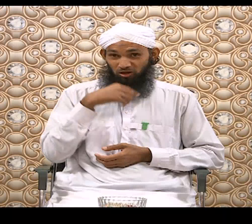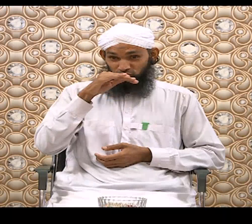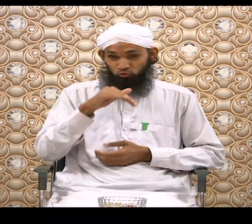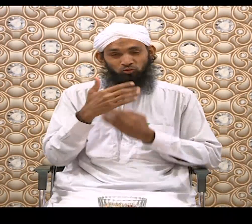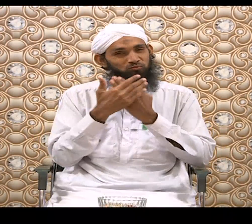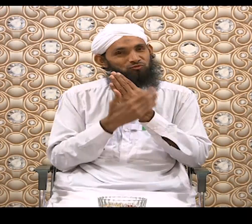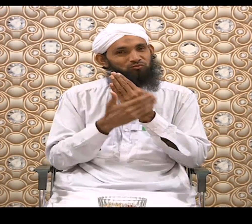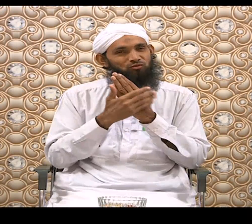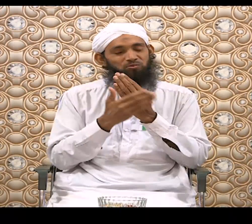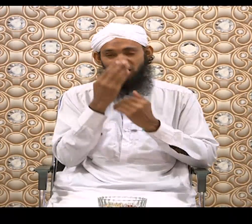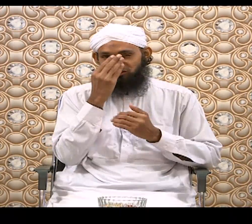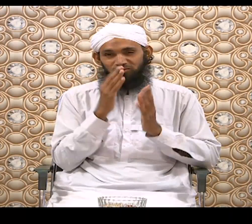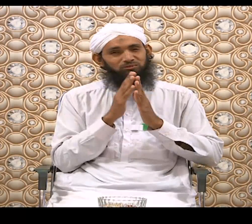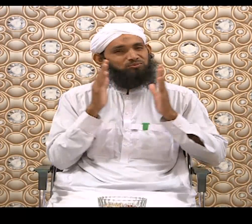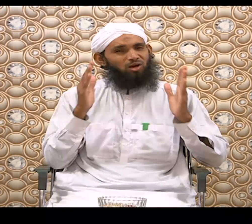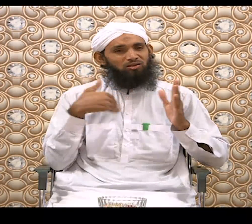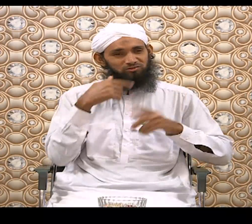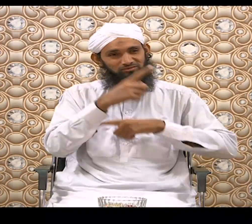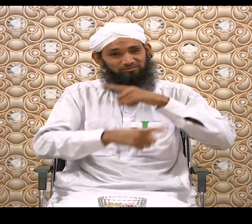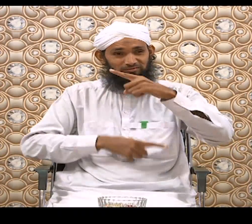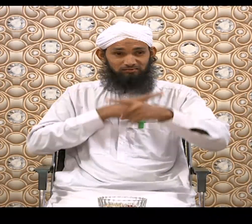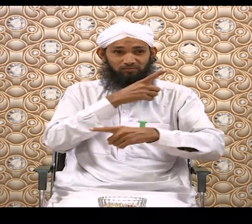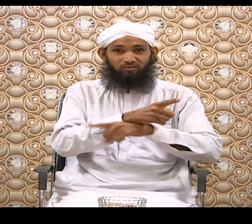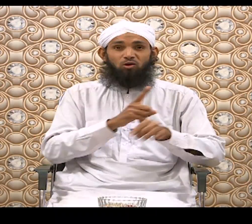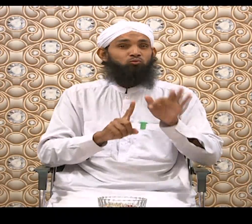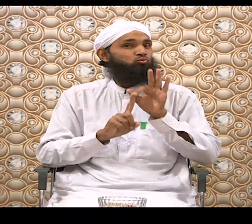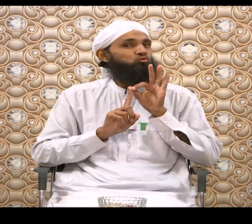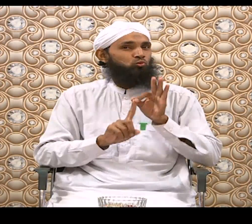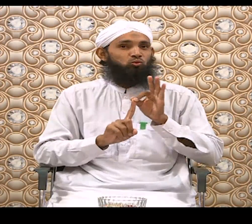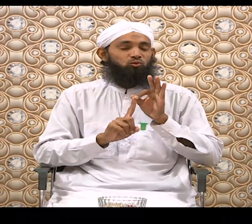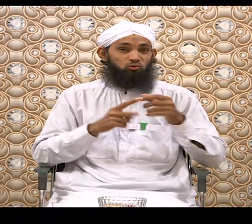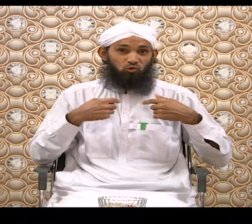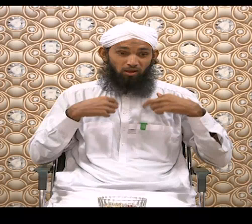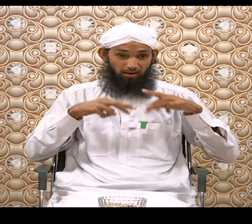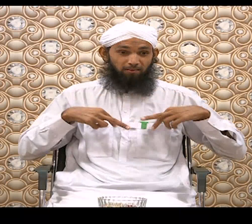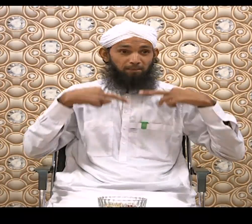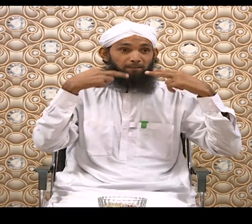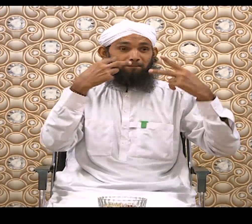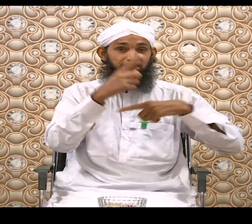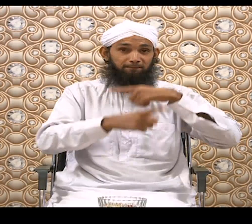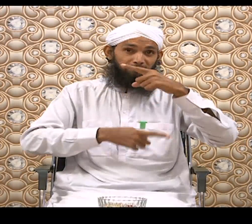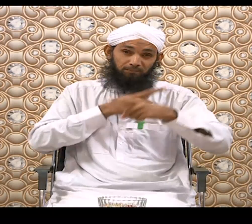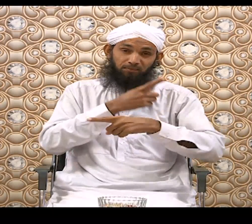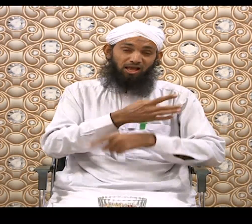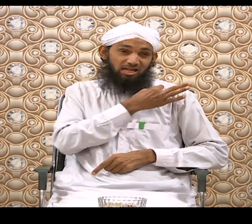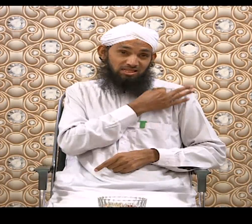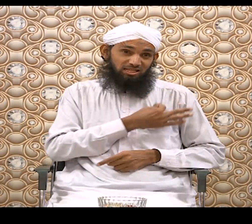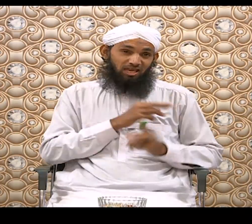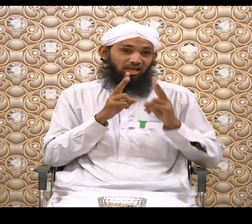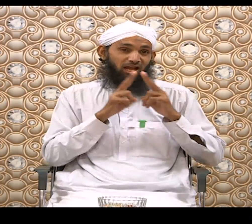بہت عظیم ہے تو تم پر بھی لازم ہے کہ تم بھی ان کے ساتھ اسی طرح نیک سلوک کرو